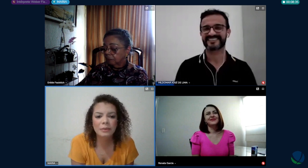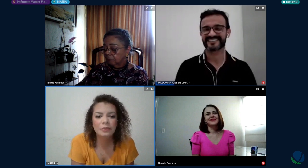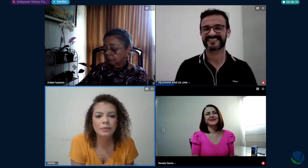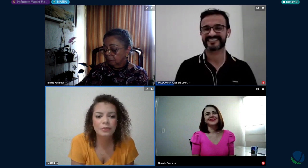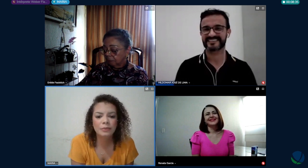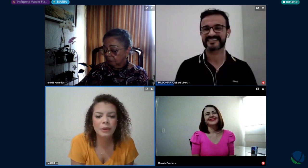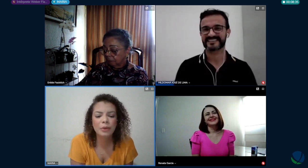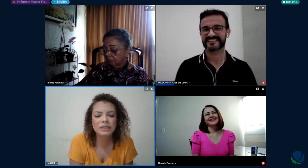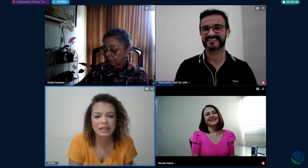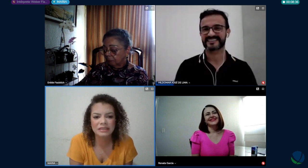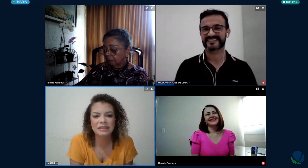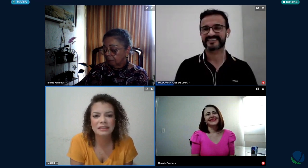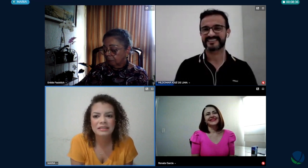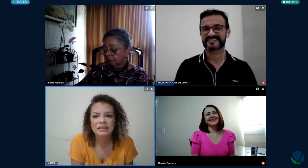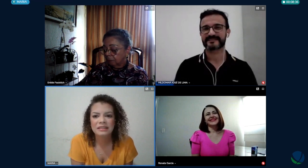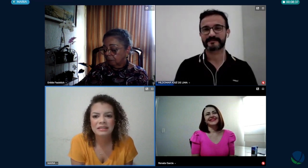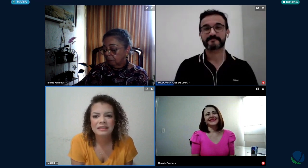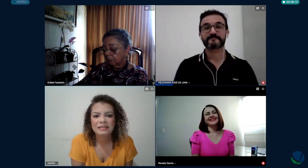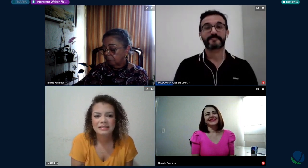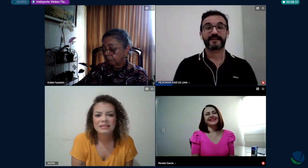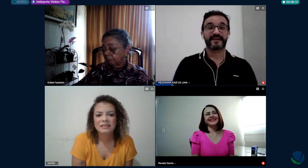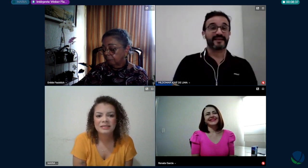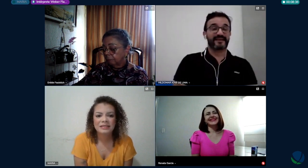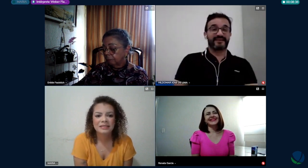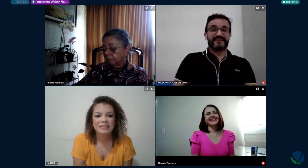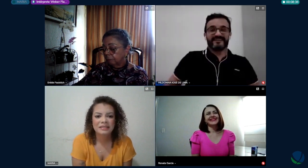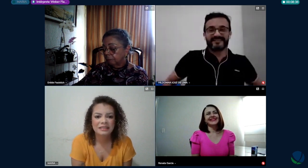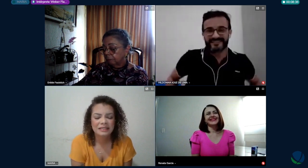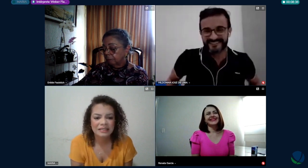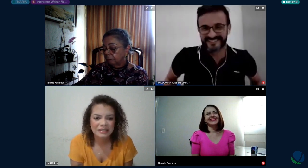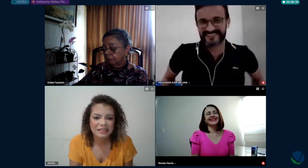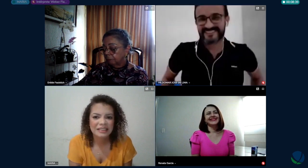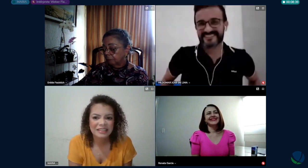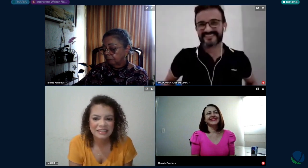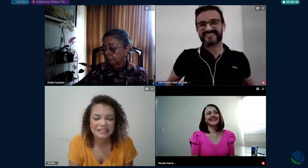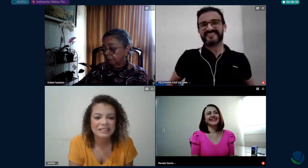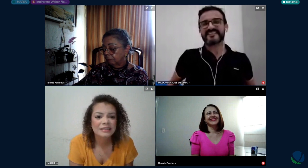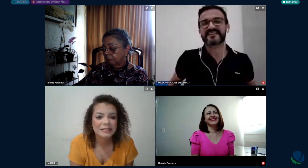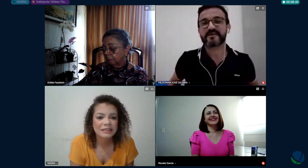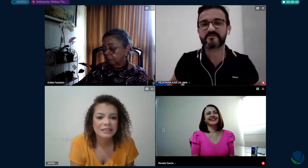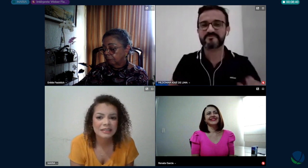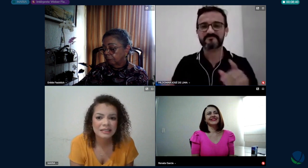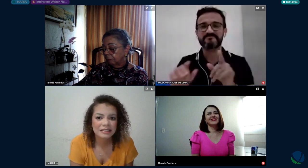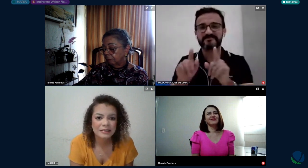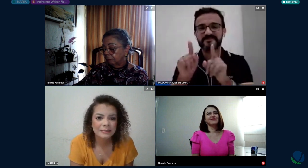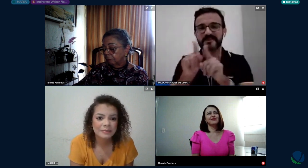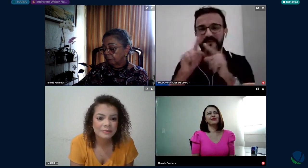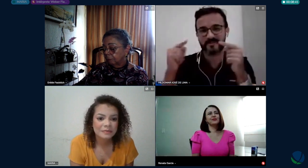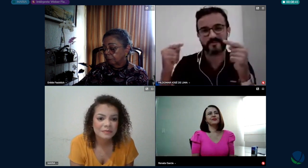Causará uma importância. É verdade. Obrigado.